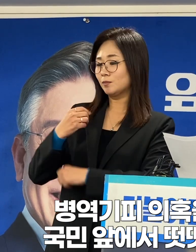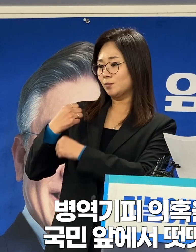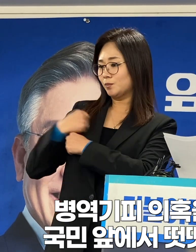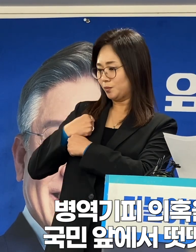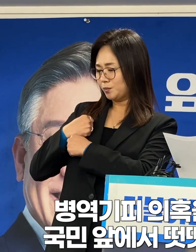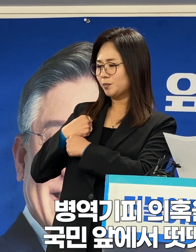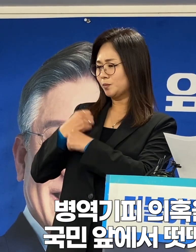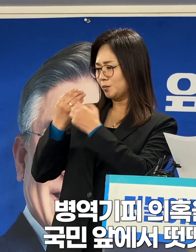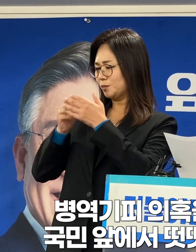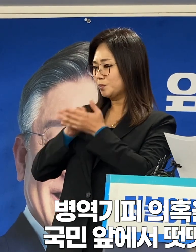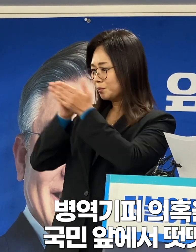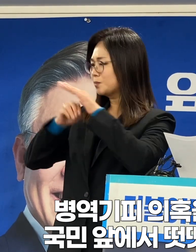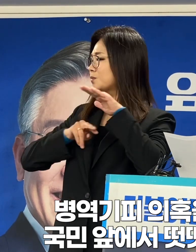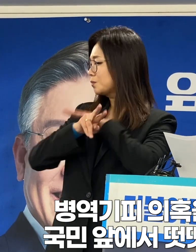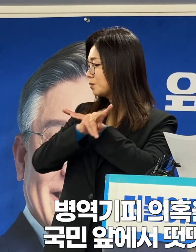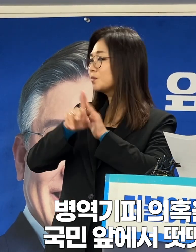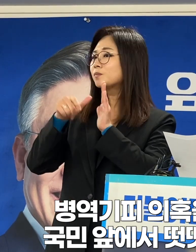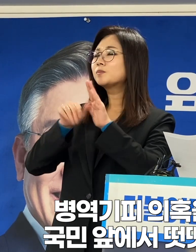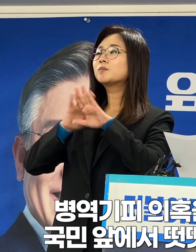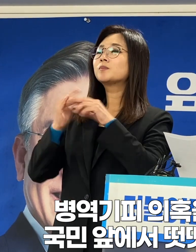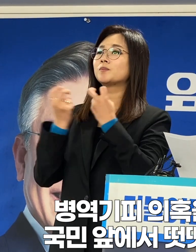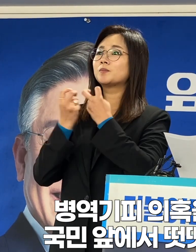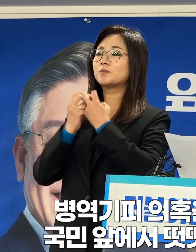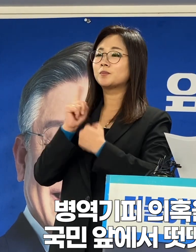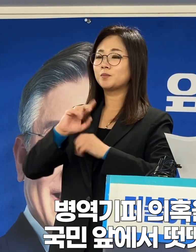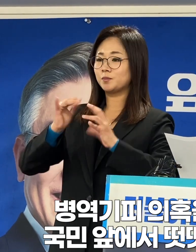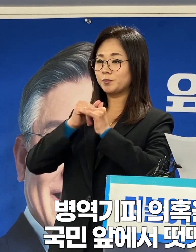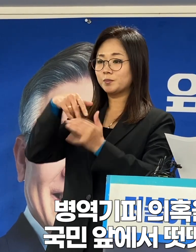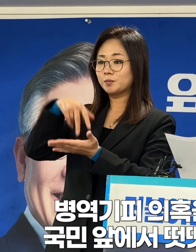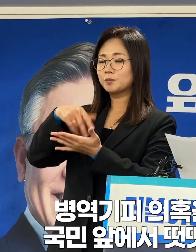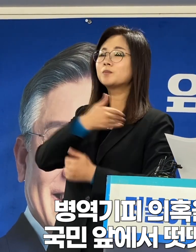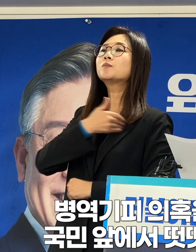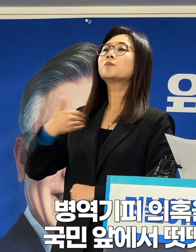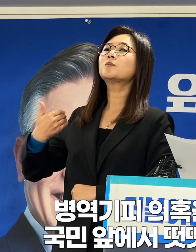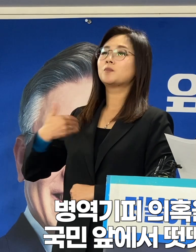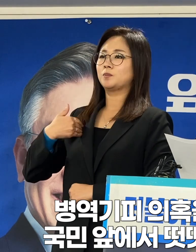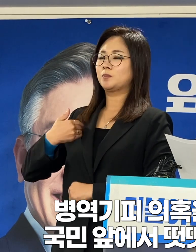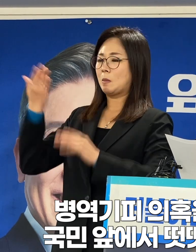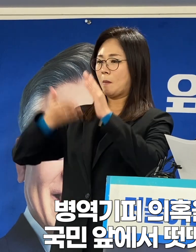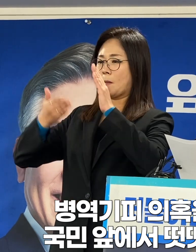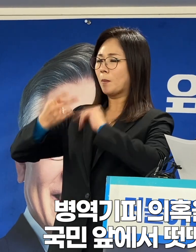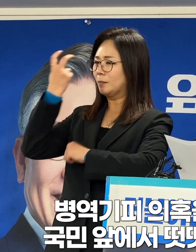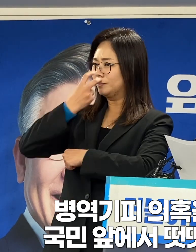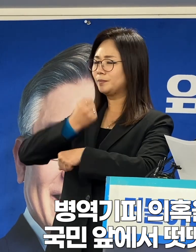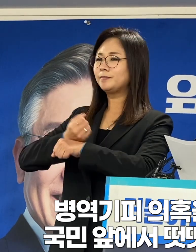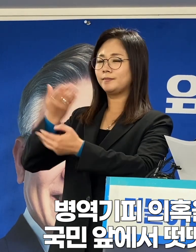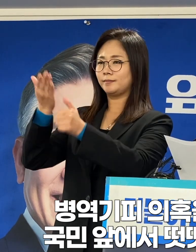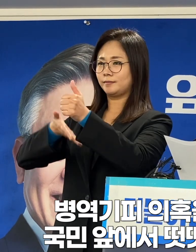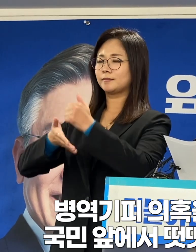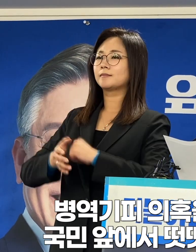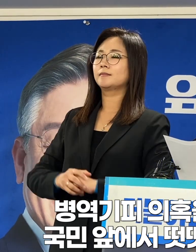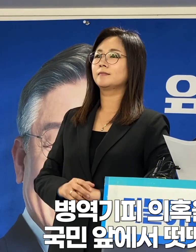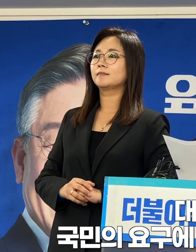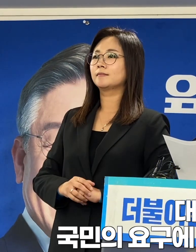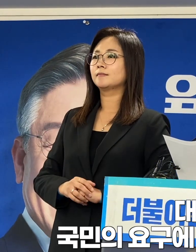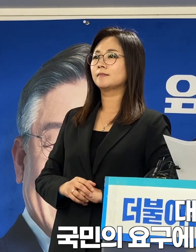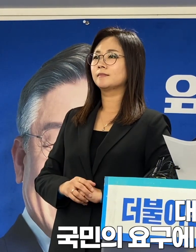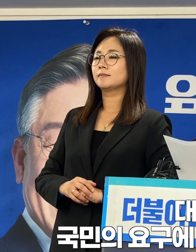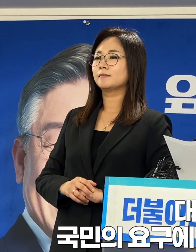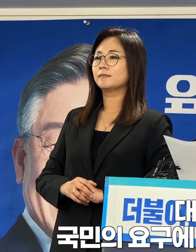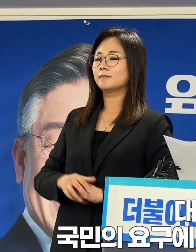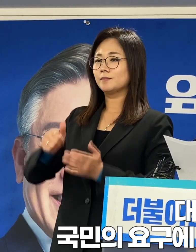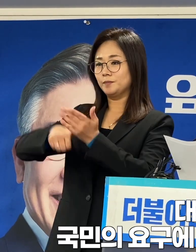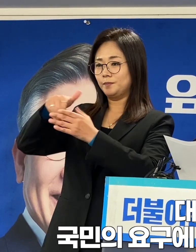병역 기피 의혹을 해소할 수 있는 방법은 국민 앞에서 떳떳하게 공개 검사를 받는 것입니다.